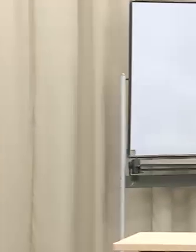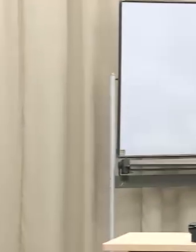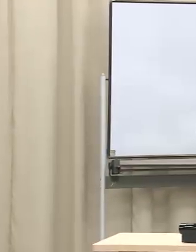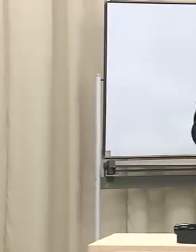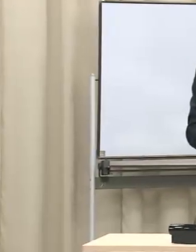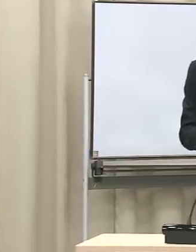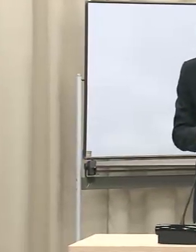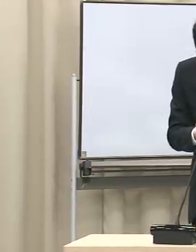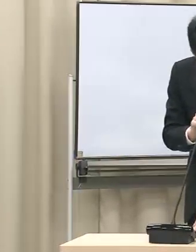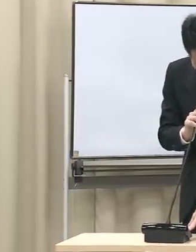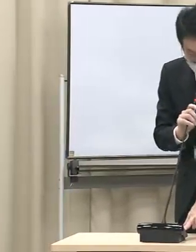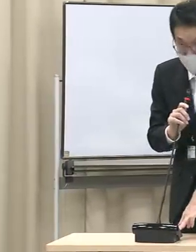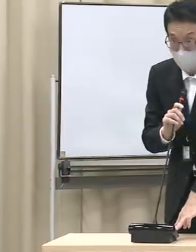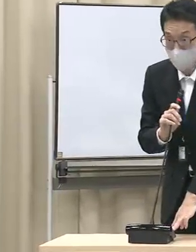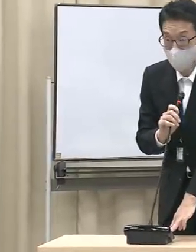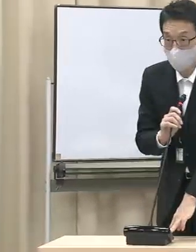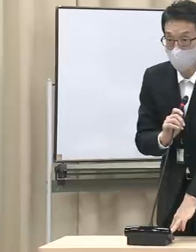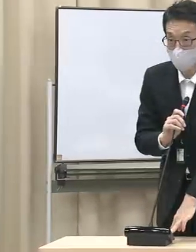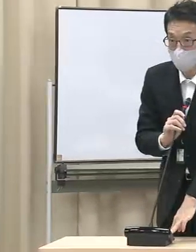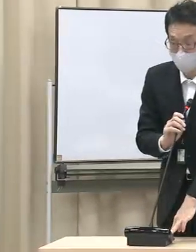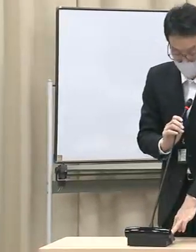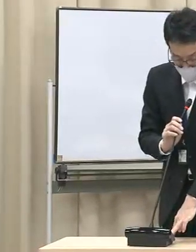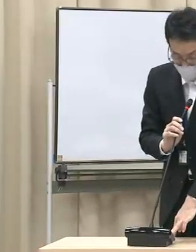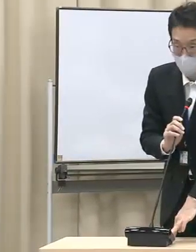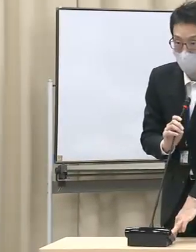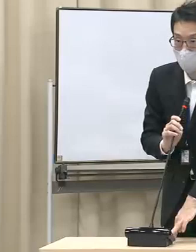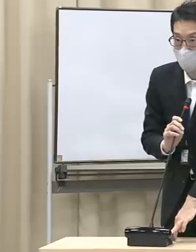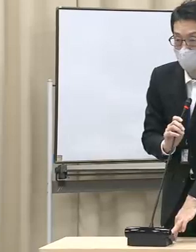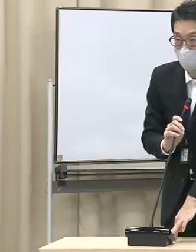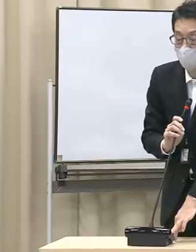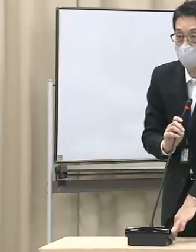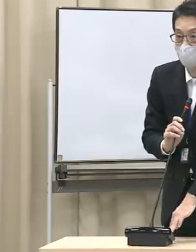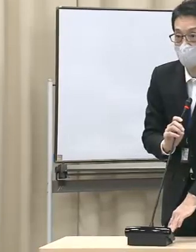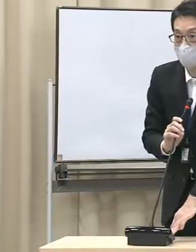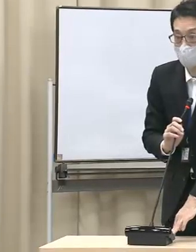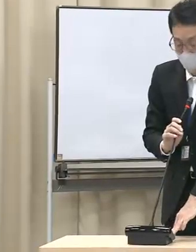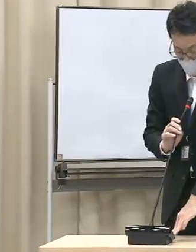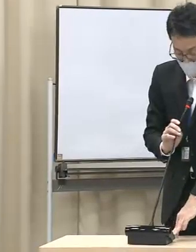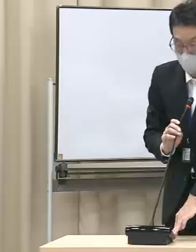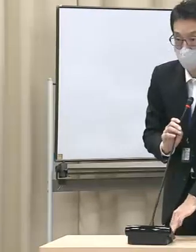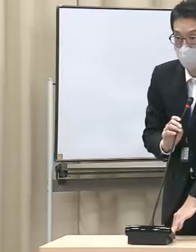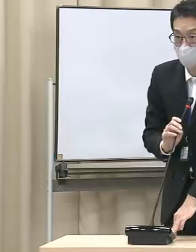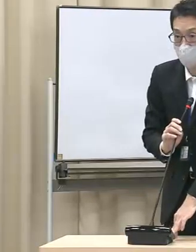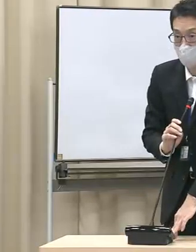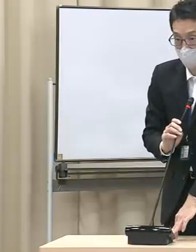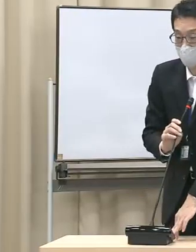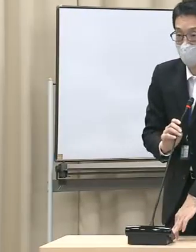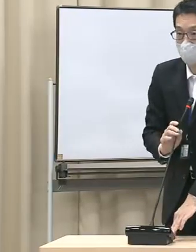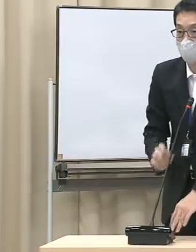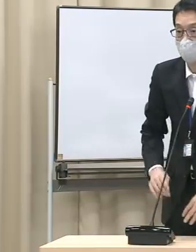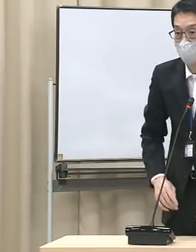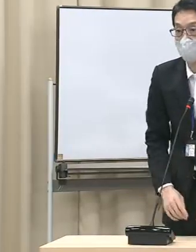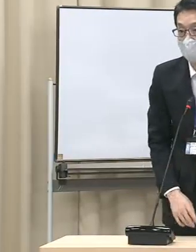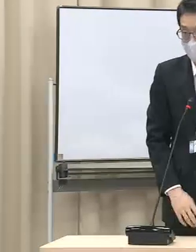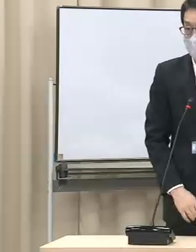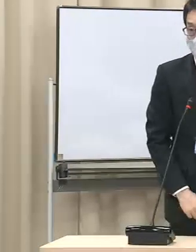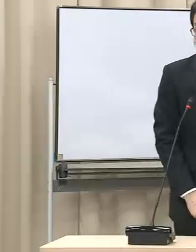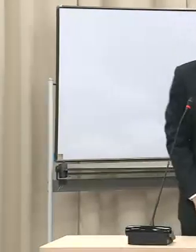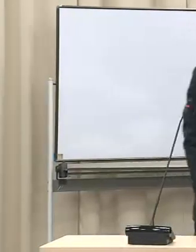この子お亡くなりになられた方についてはですね、すみません、そちらもですね、確認はして、ござい